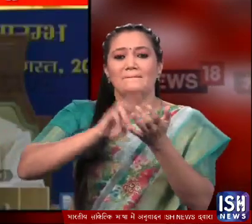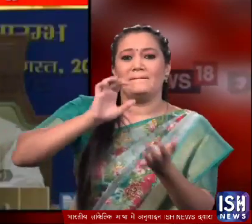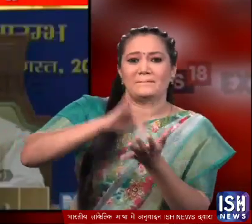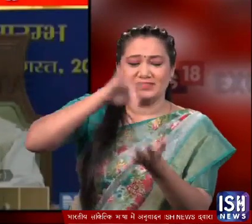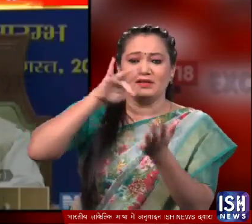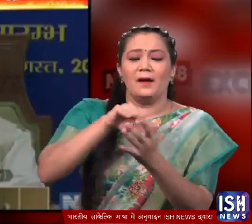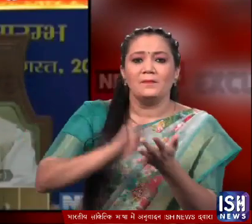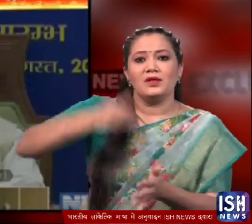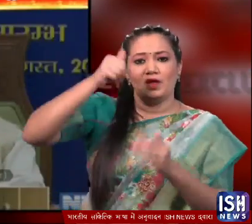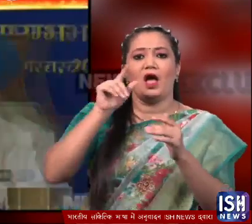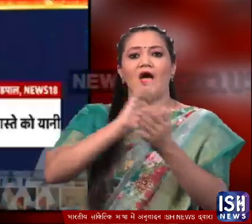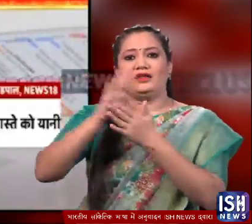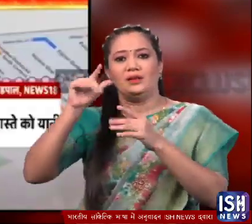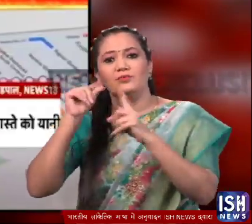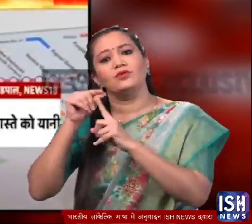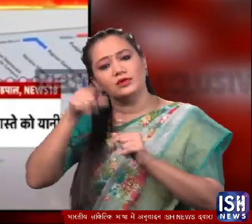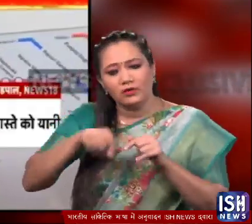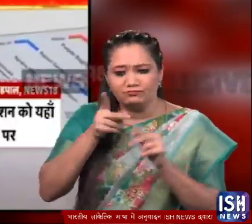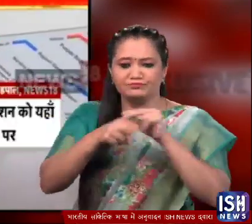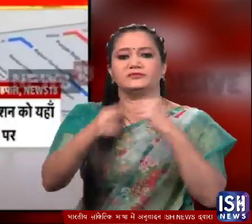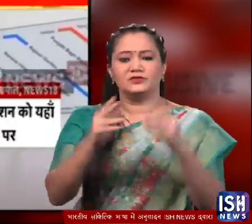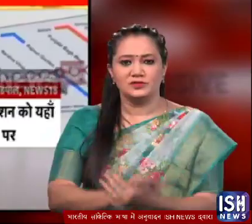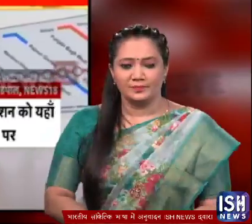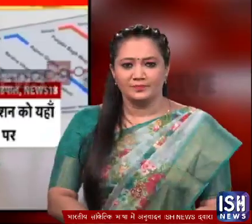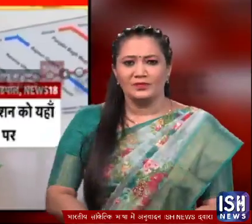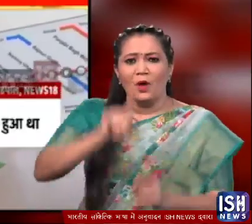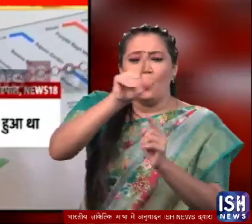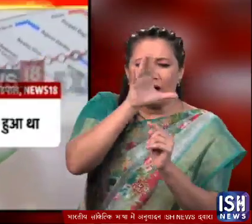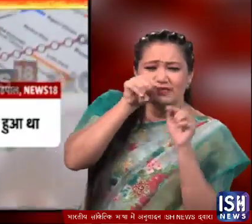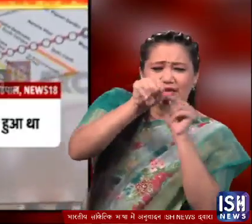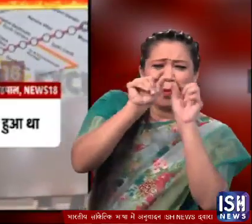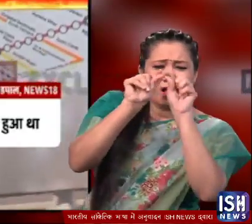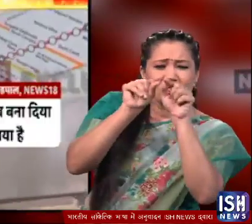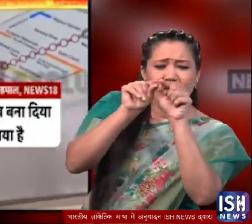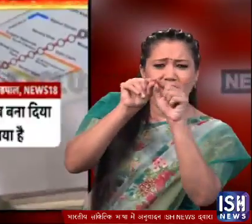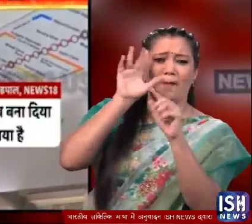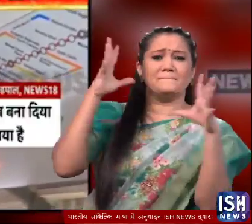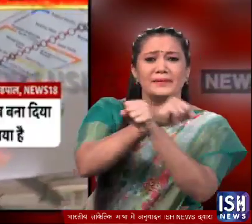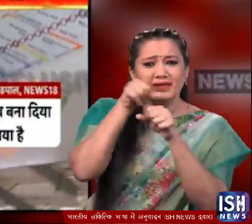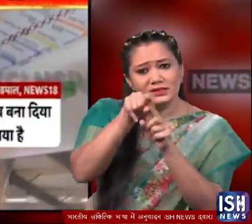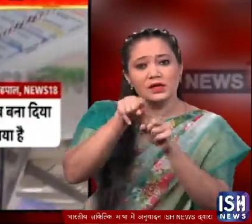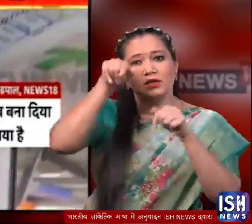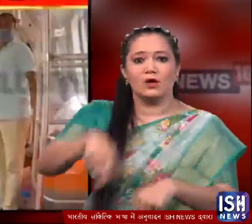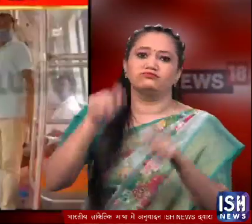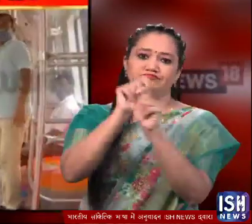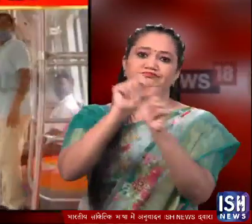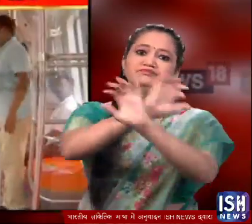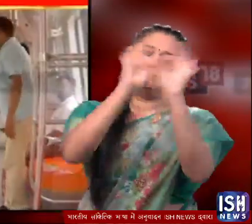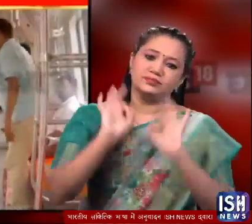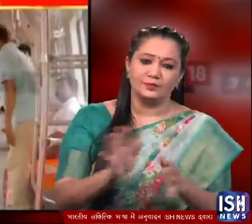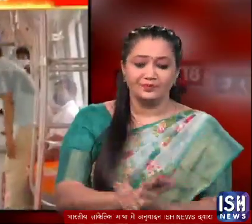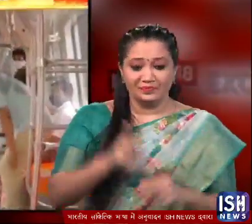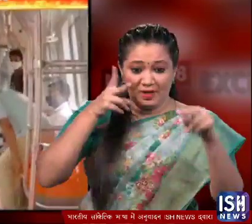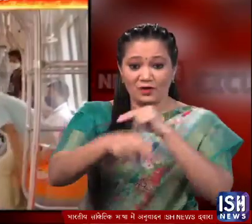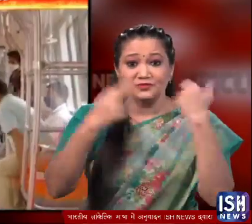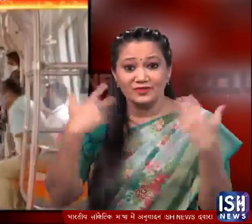पुरी ने वीडियो कॉन्फ्रेंसिंग के जरिए किया। बीच के रास्ते को, यानी कि एक स्टेशन यहाँ पर जो लैकिंग था, उसको अब बना दिया गया है। उद्घाटन के